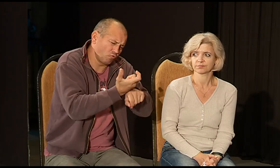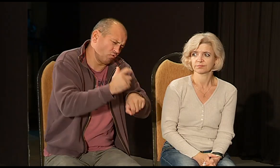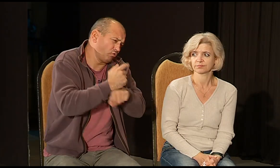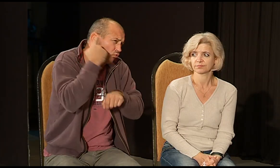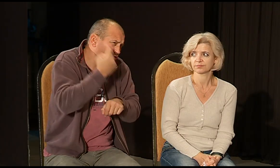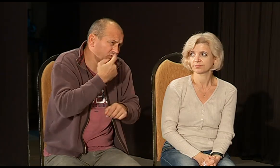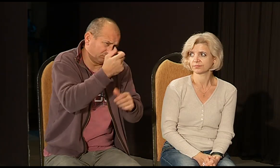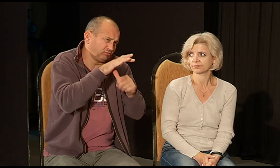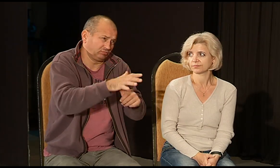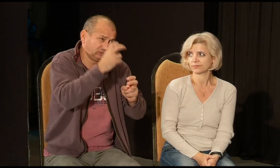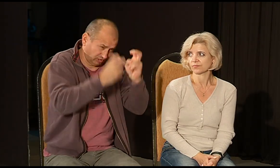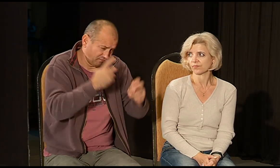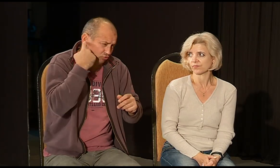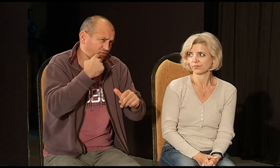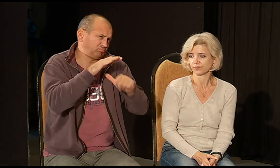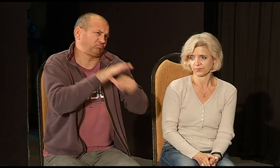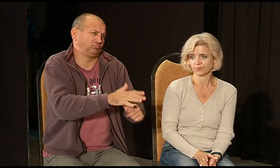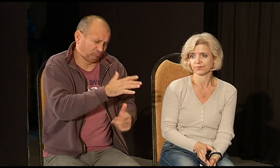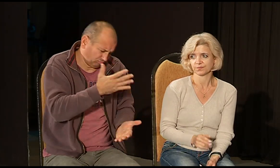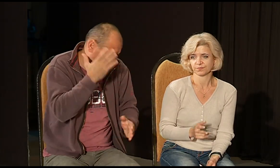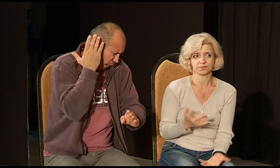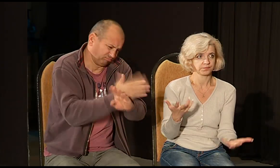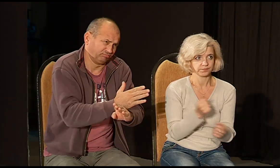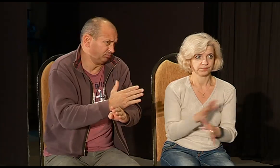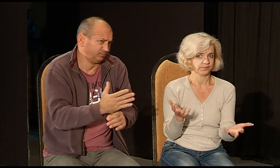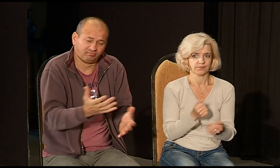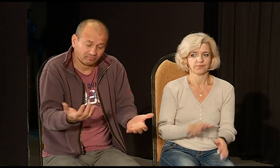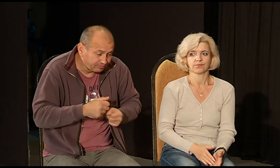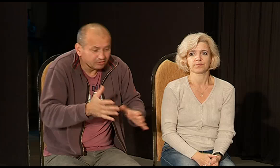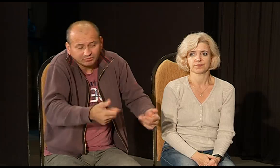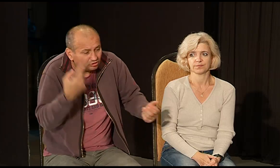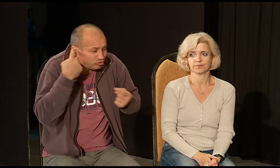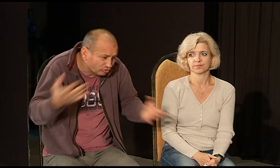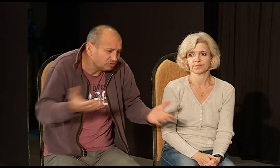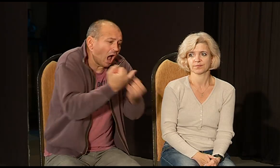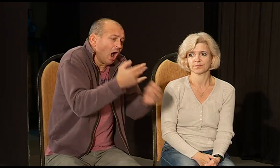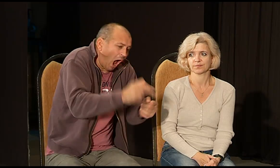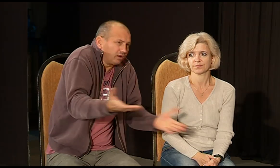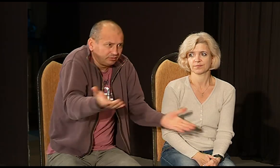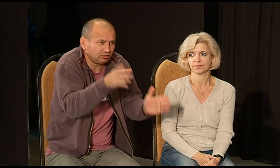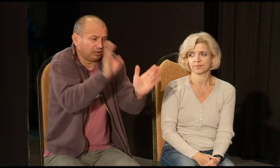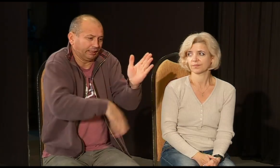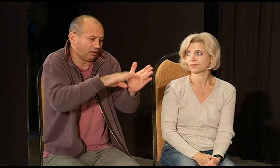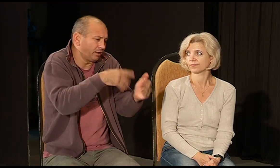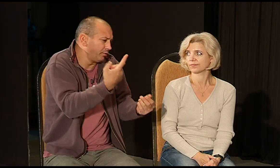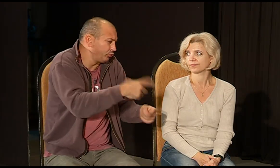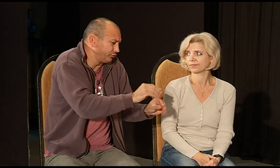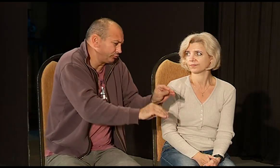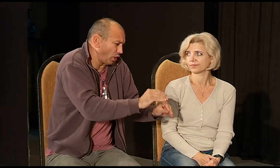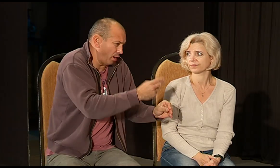muncă, anume pentru persoanele care nu aud. Este foarte greu. Statul ar trebui să-și asume responsabilitate pentru